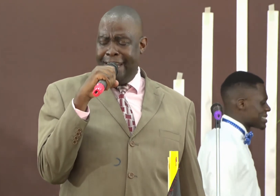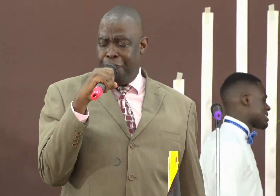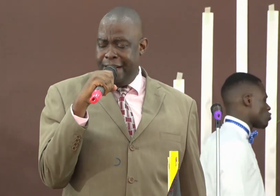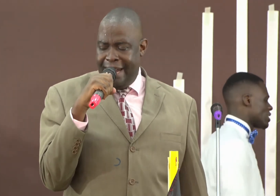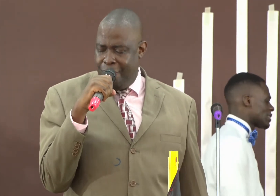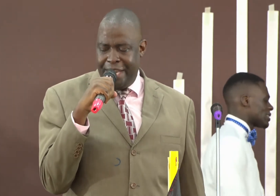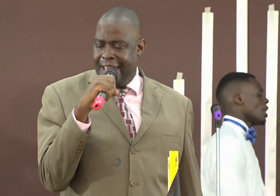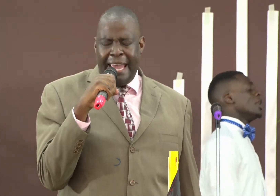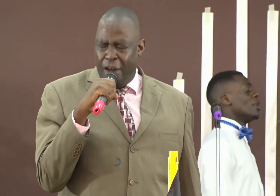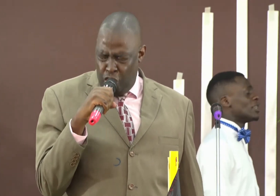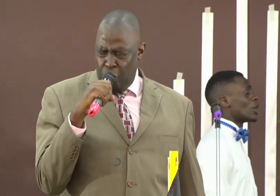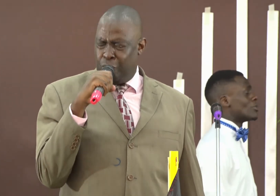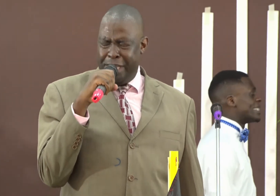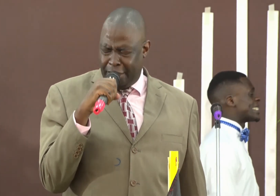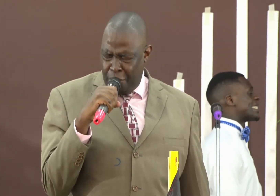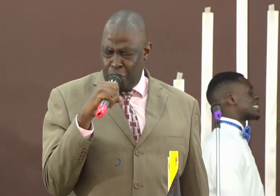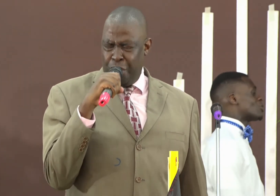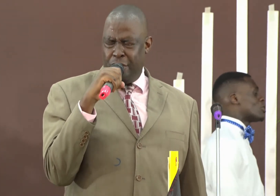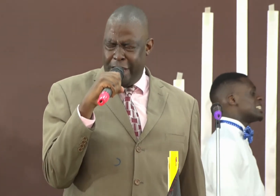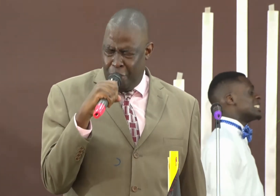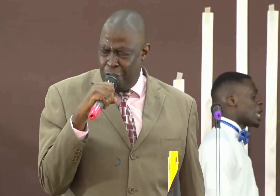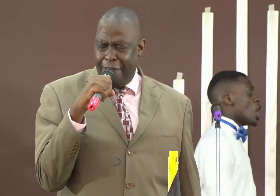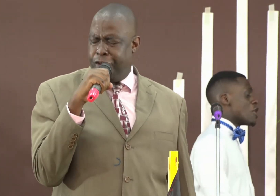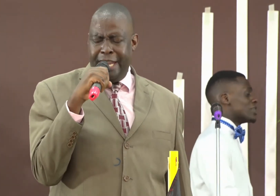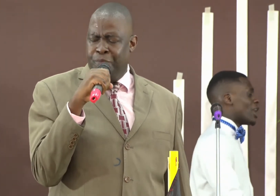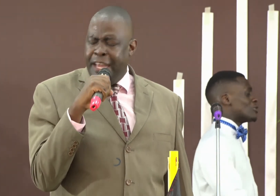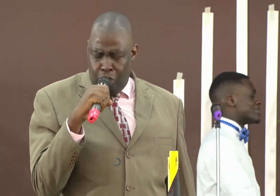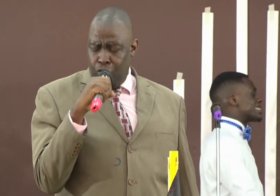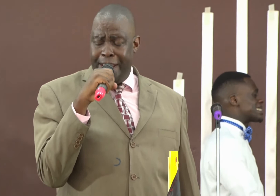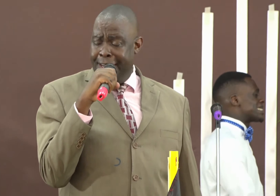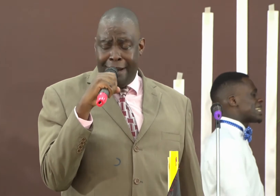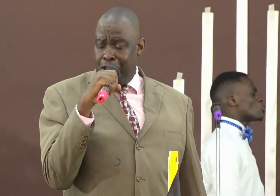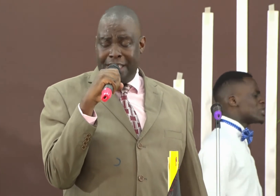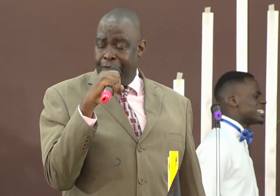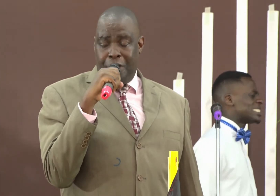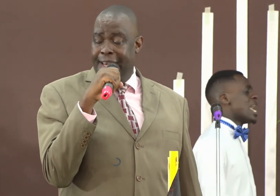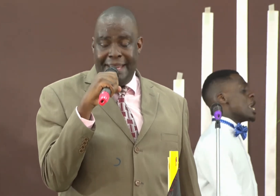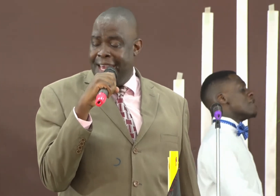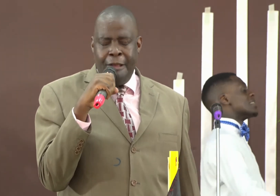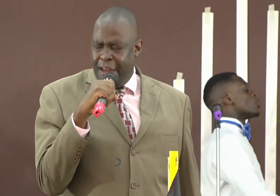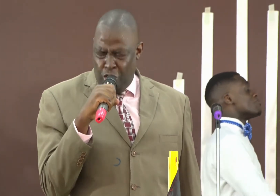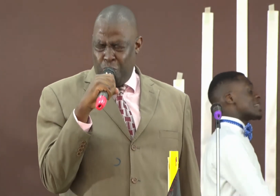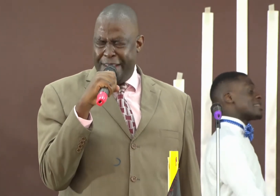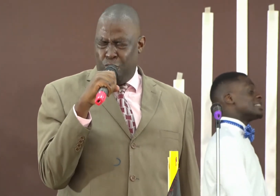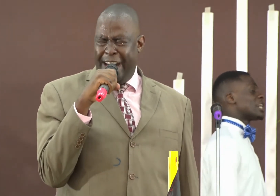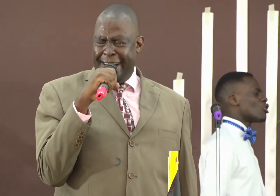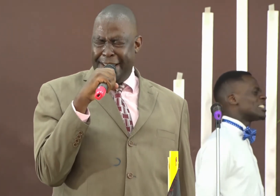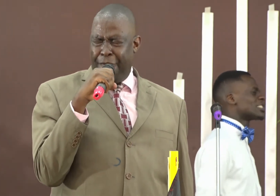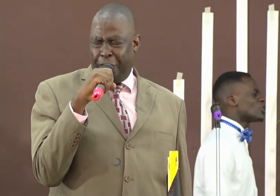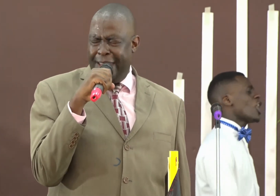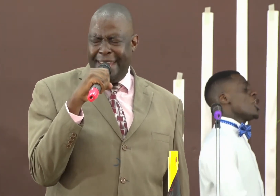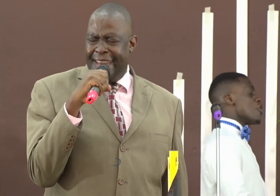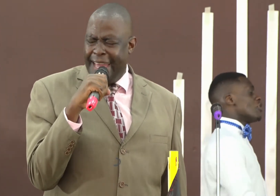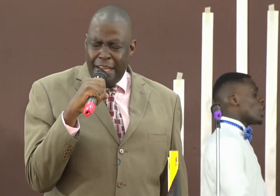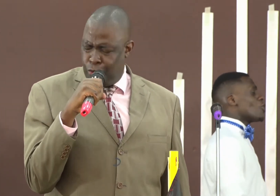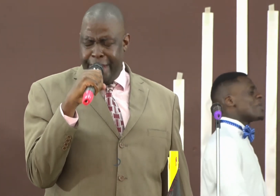ekulagana zaffe naawe olw'okweyetebwa okulekulamu bwaffe olw'ennaku zaffe olw'eggwanga